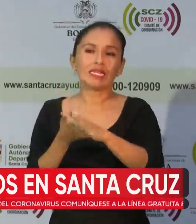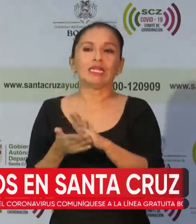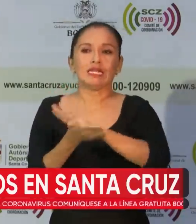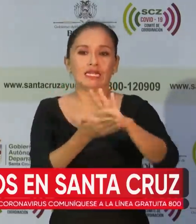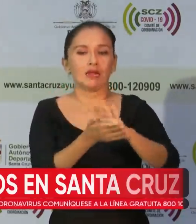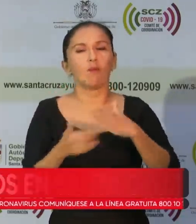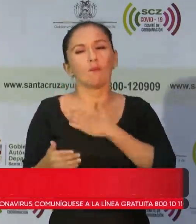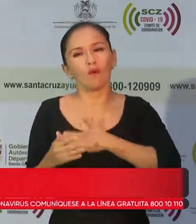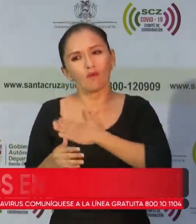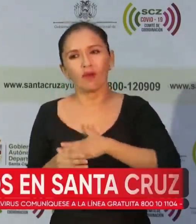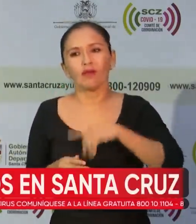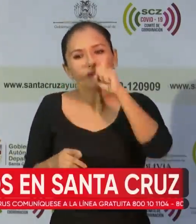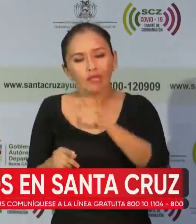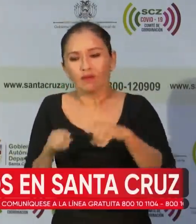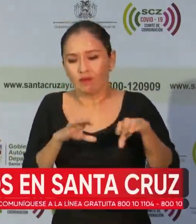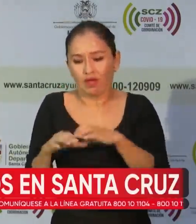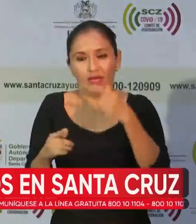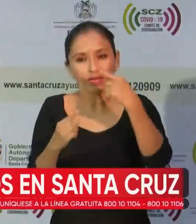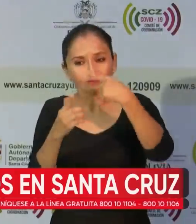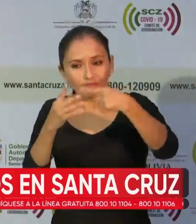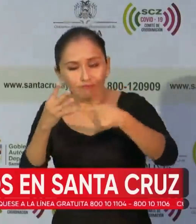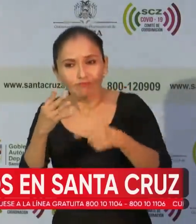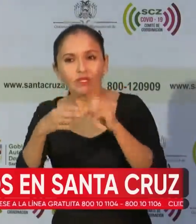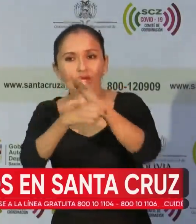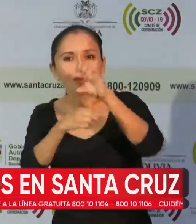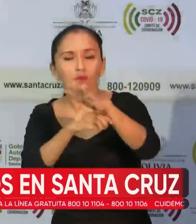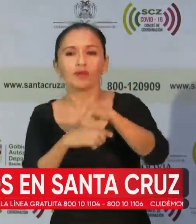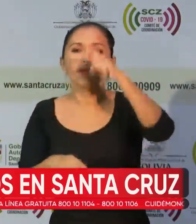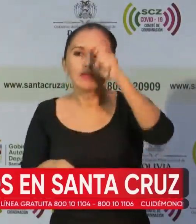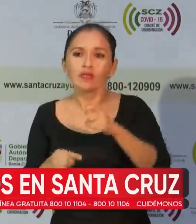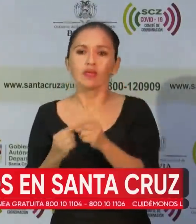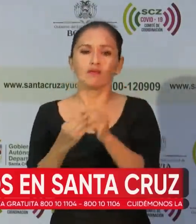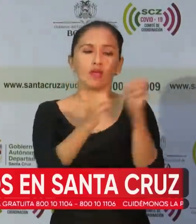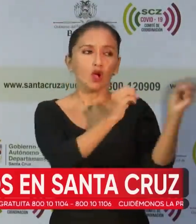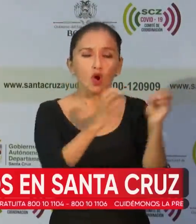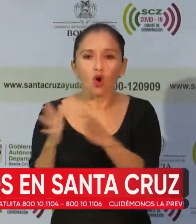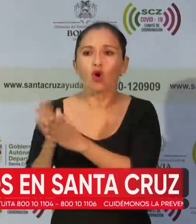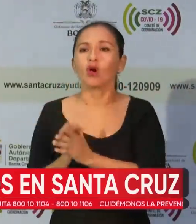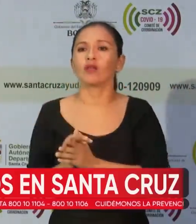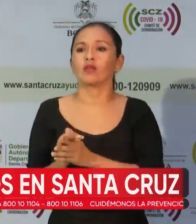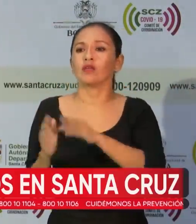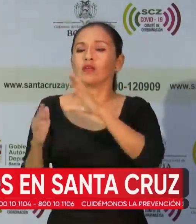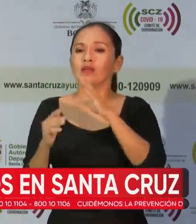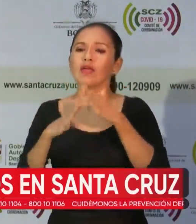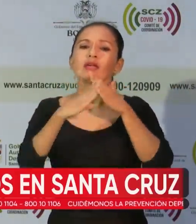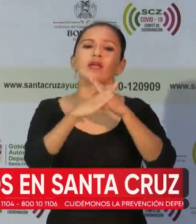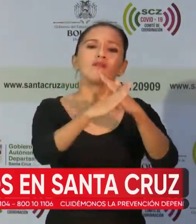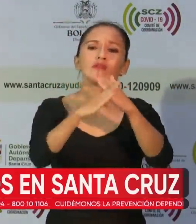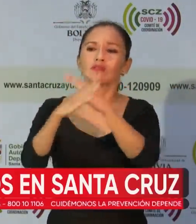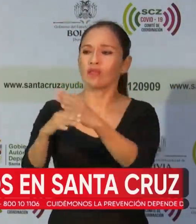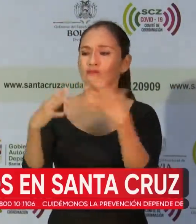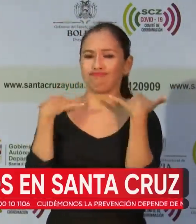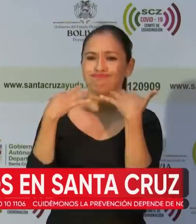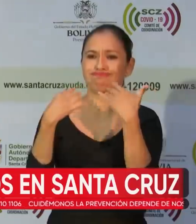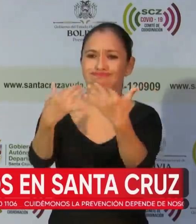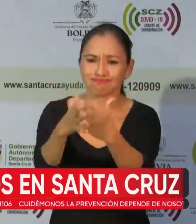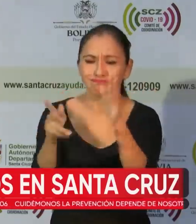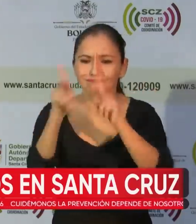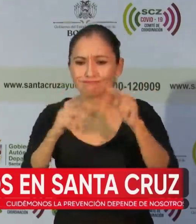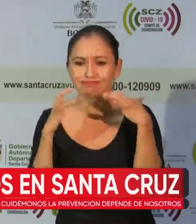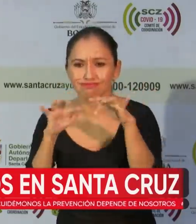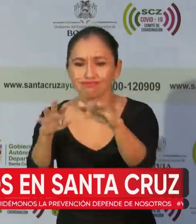favor, mantengamos estas recomendaciones, mantengamos el orden, no evitemos las aglomeraciones, que de esa